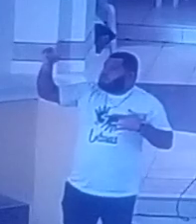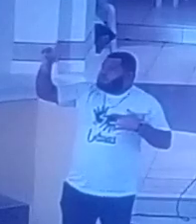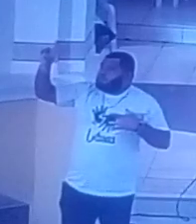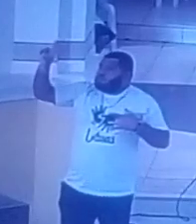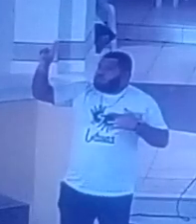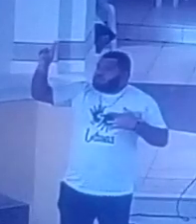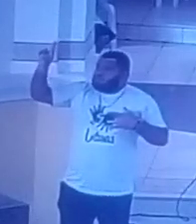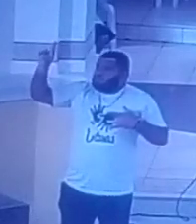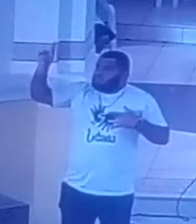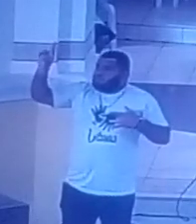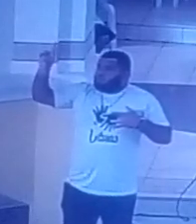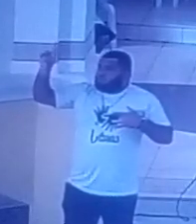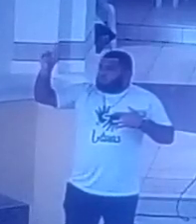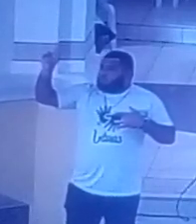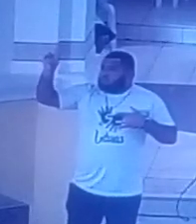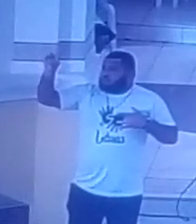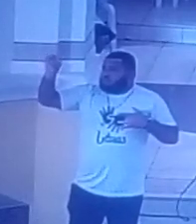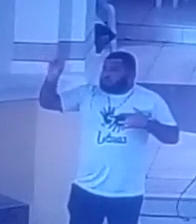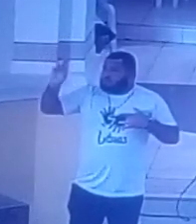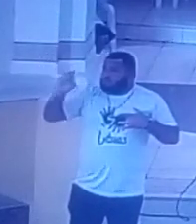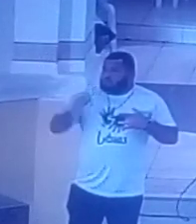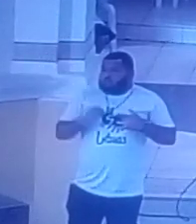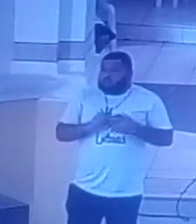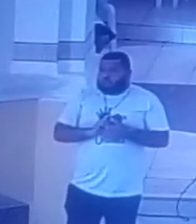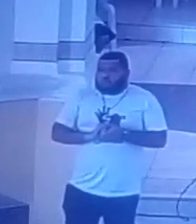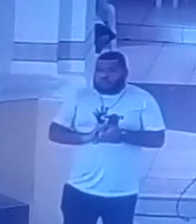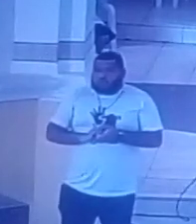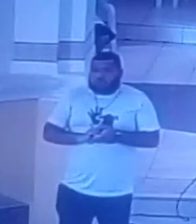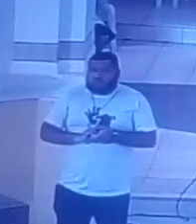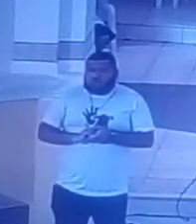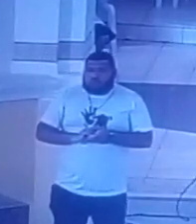piedade já é demais esse